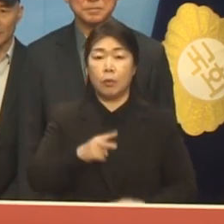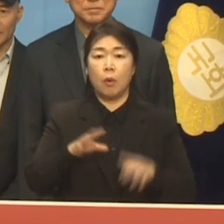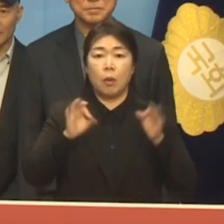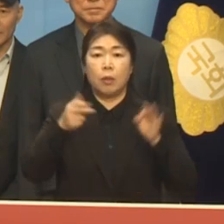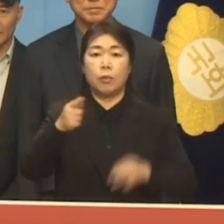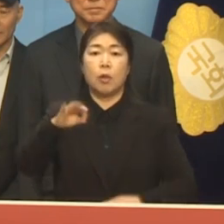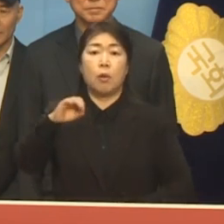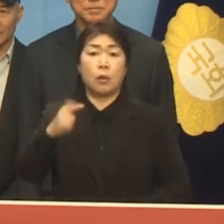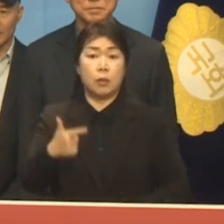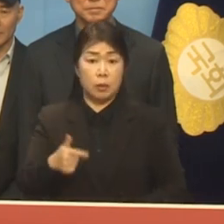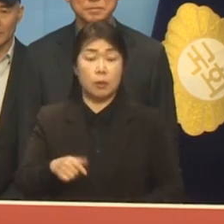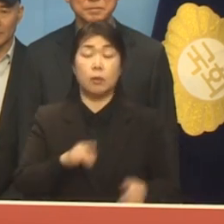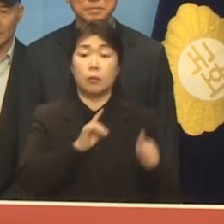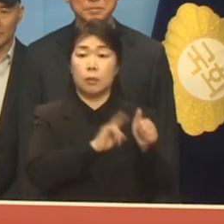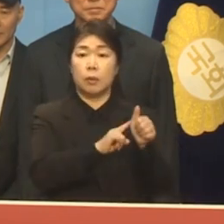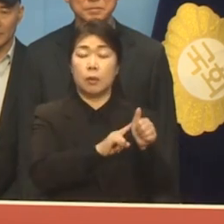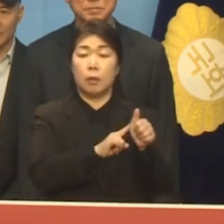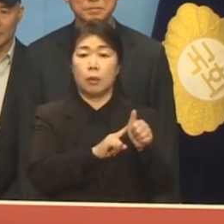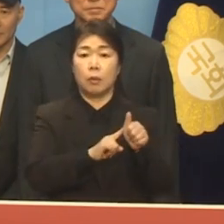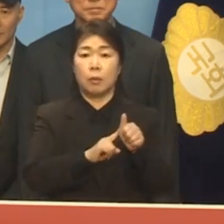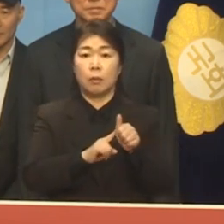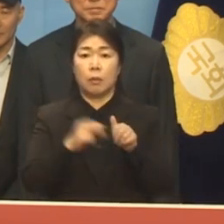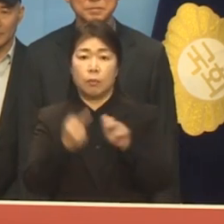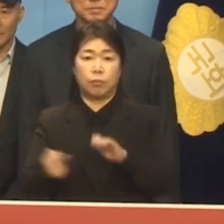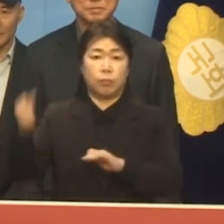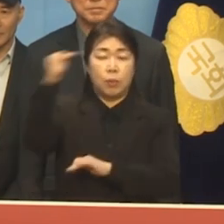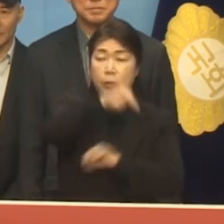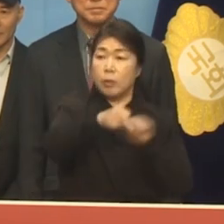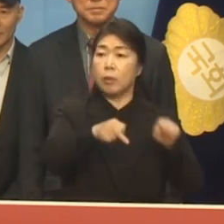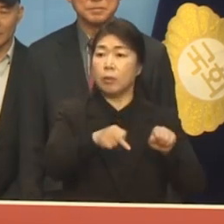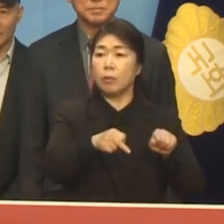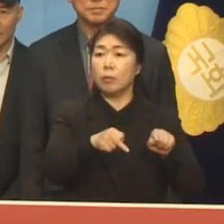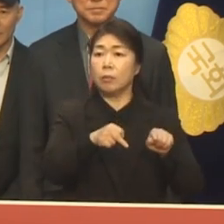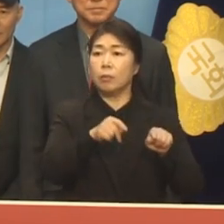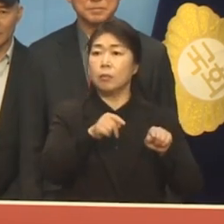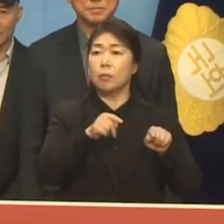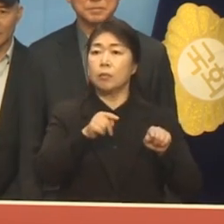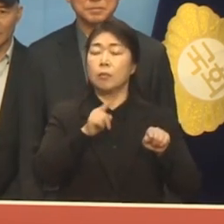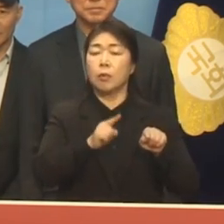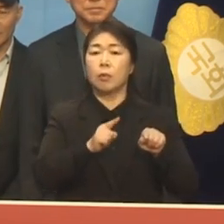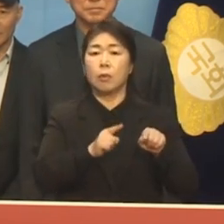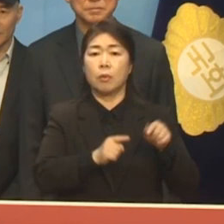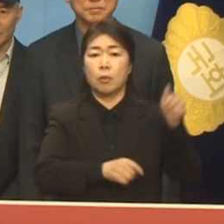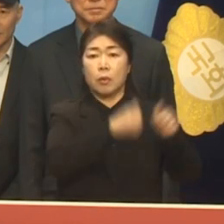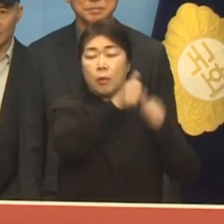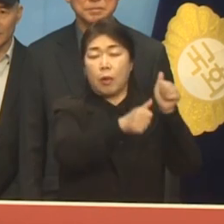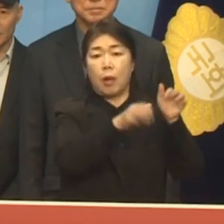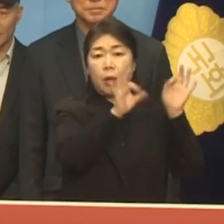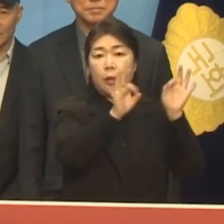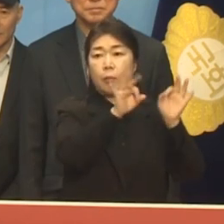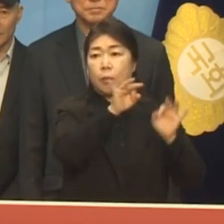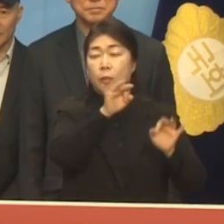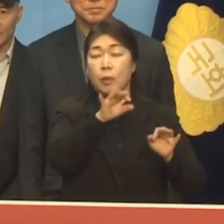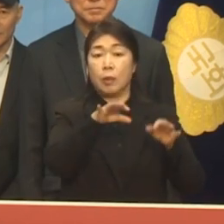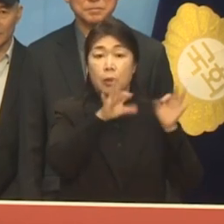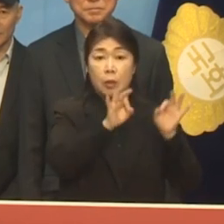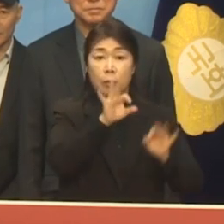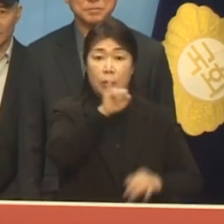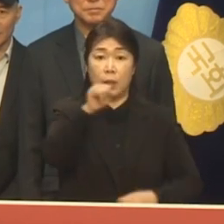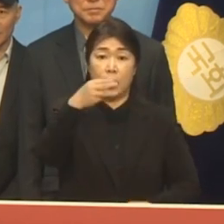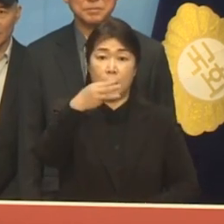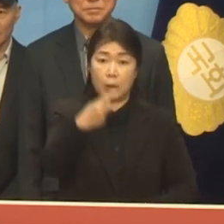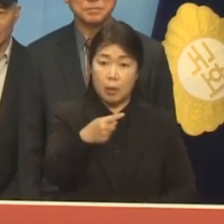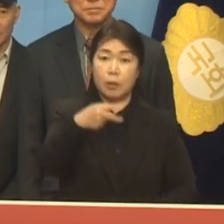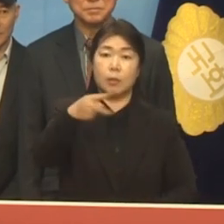김정은의 미사일 발사를 두고 선대 김일성 김정일 위원장의